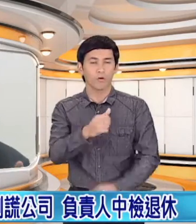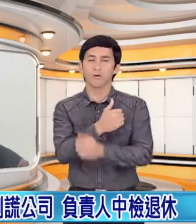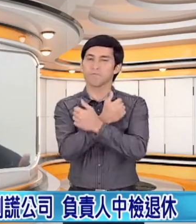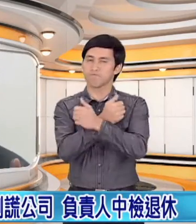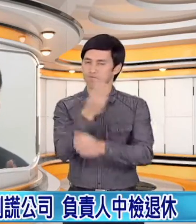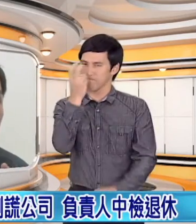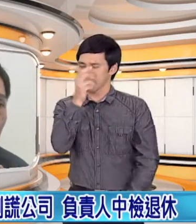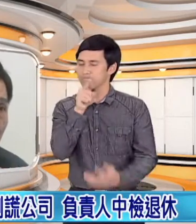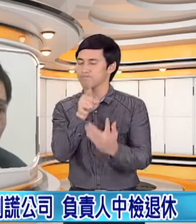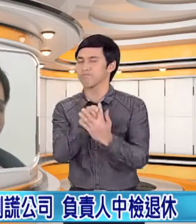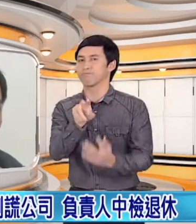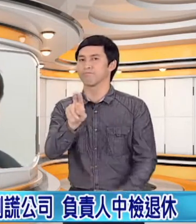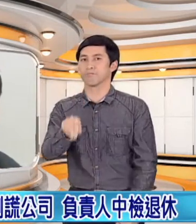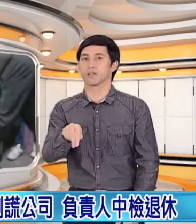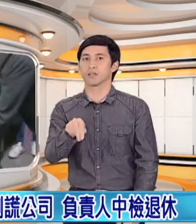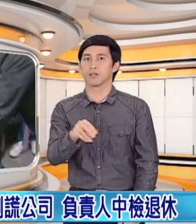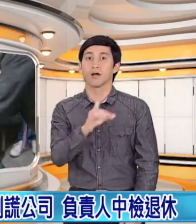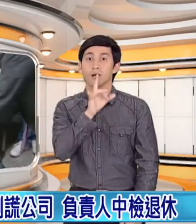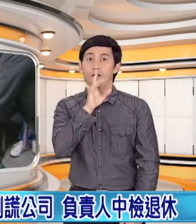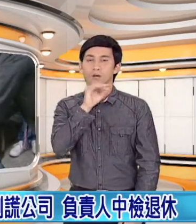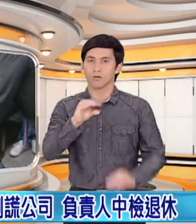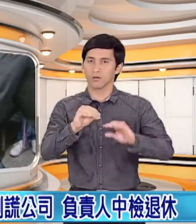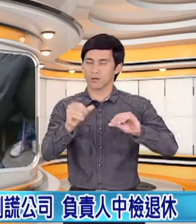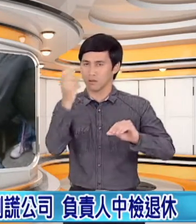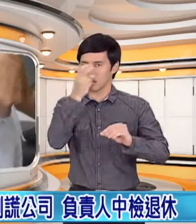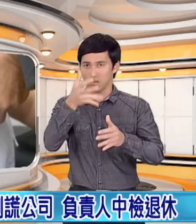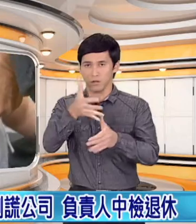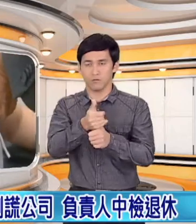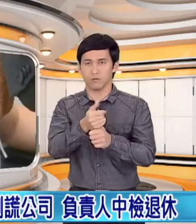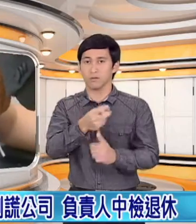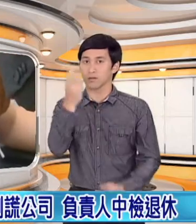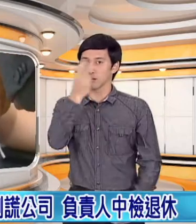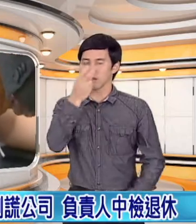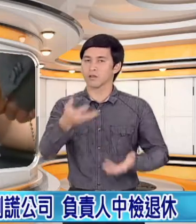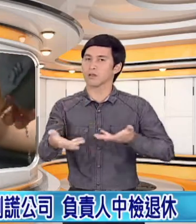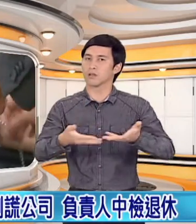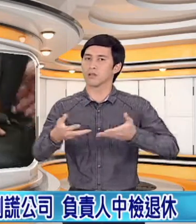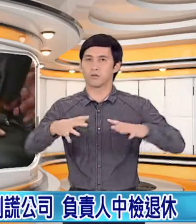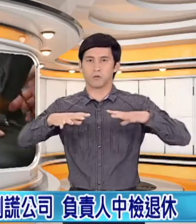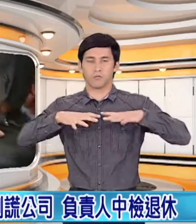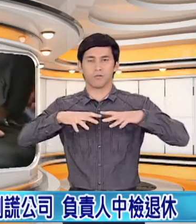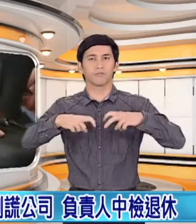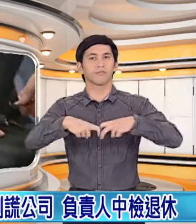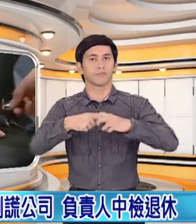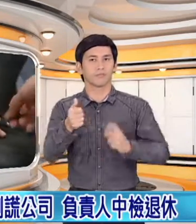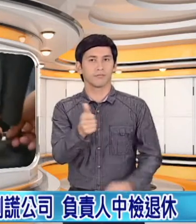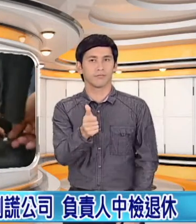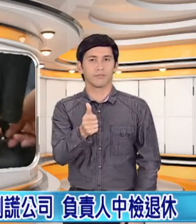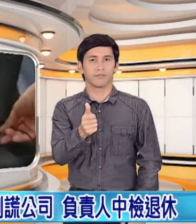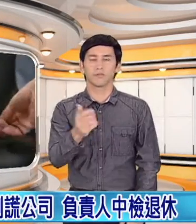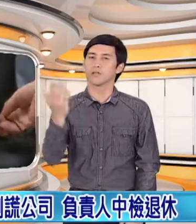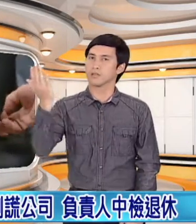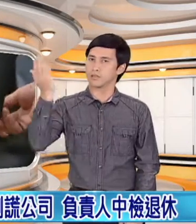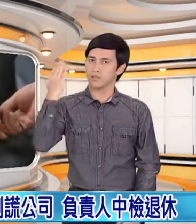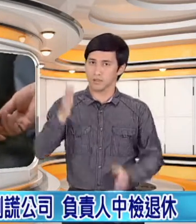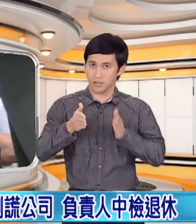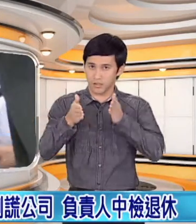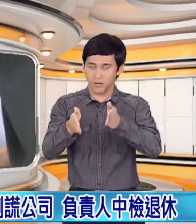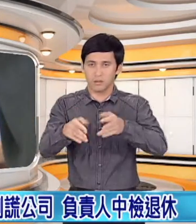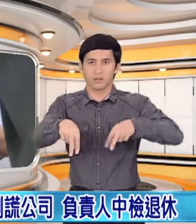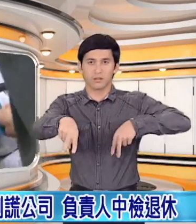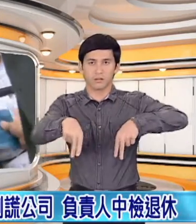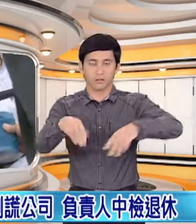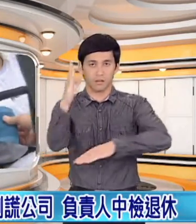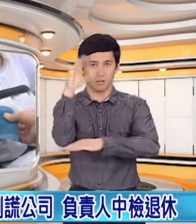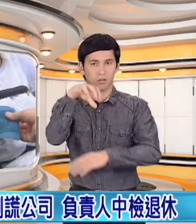台中出现国内第一家民间测谎公司，负责人是前台中地检署检察事务